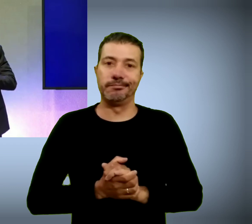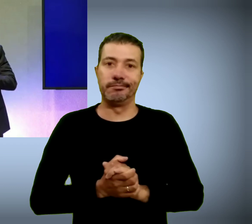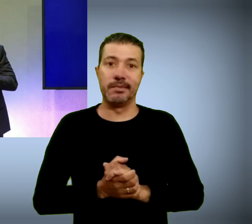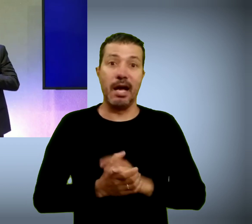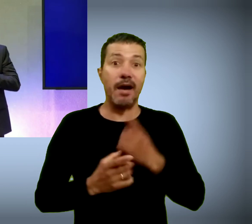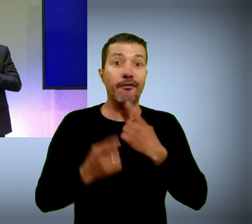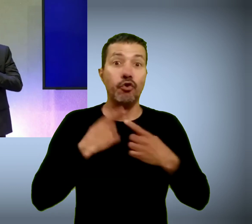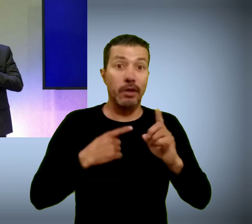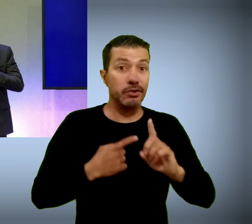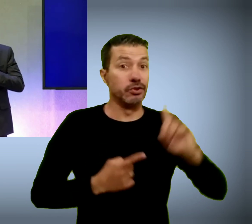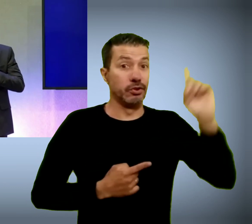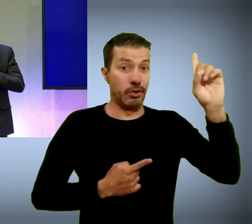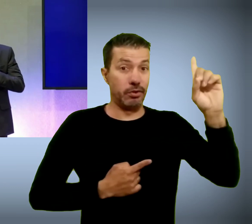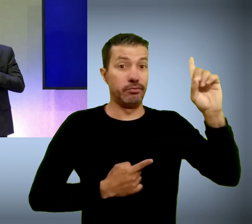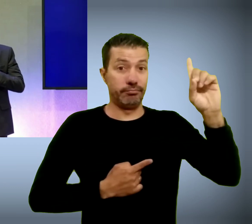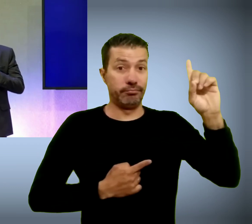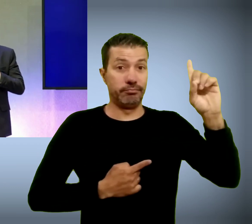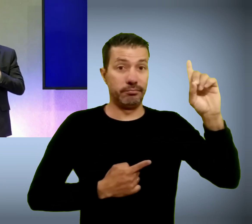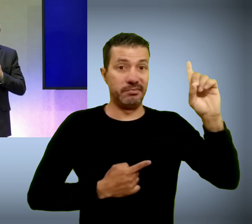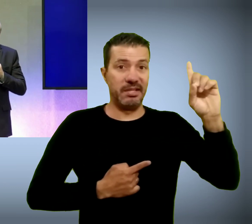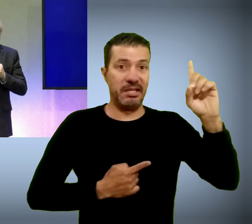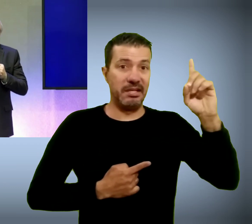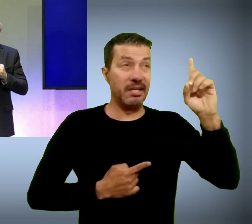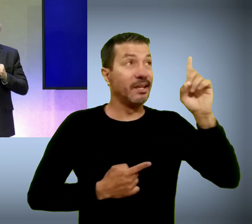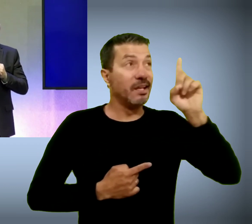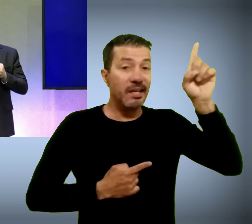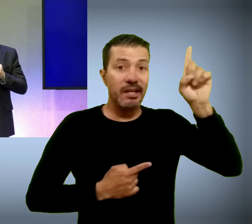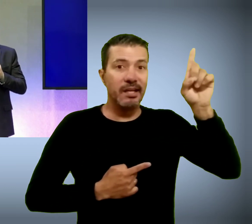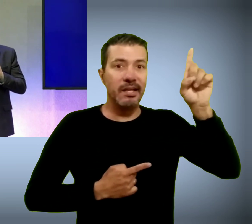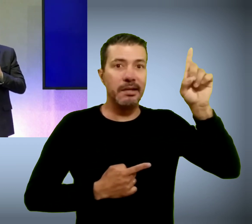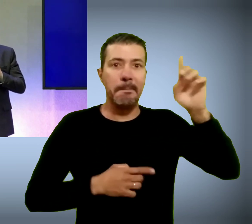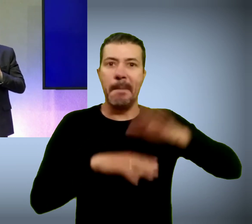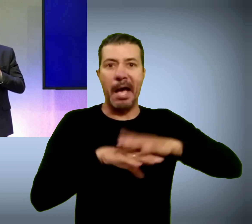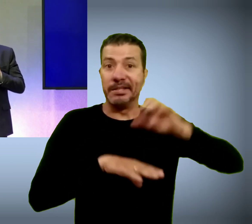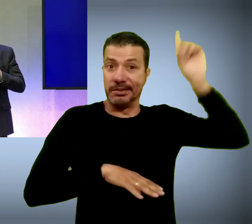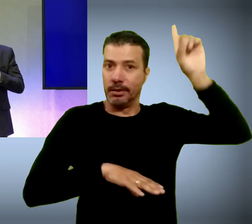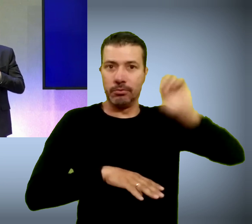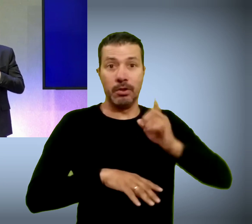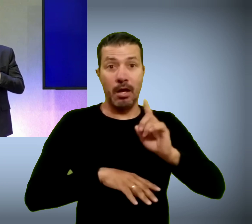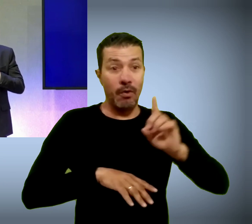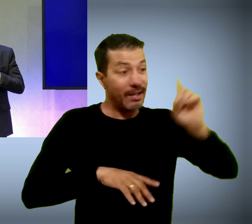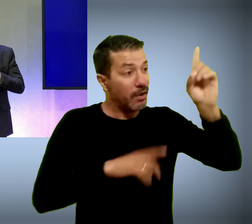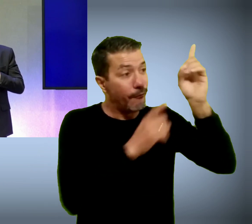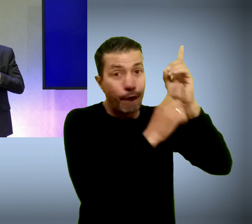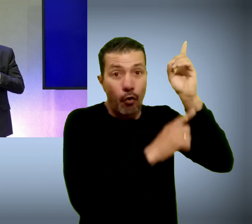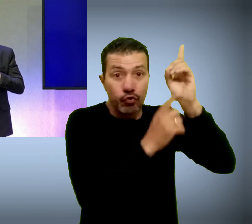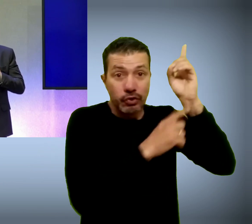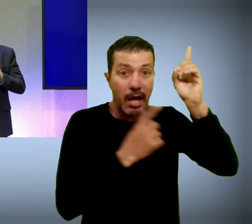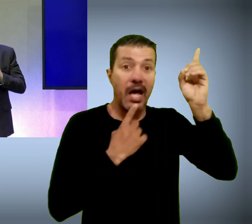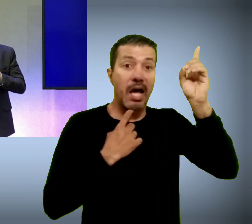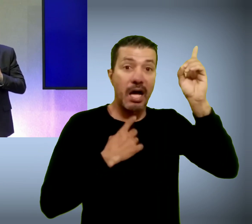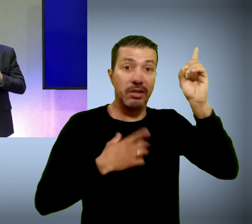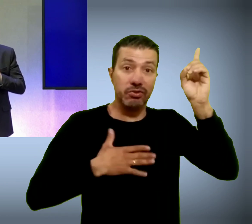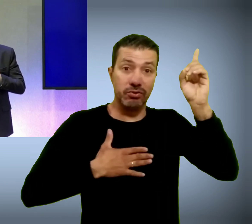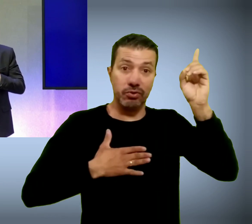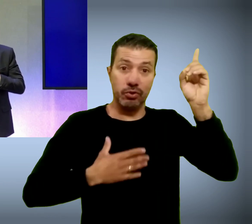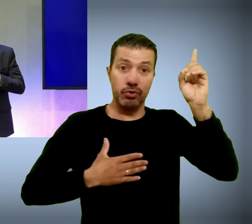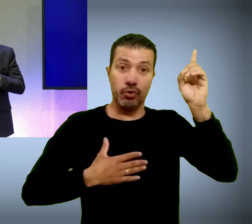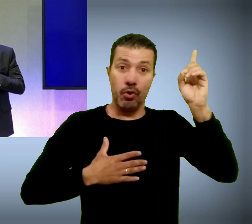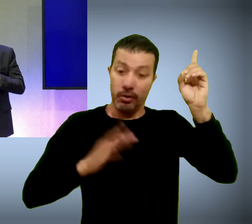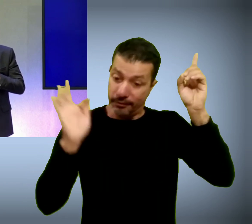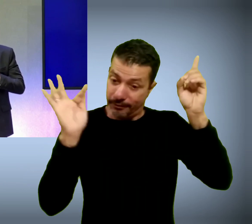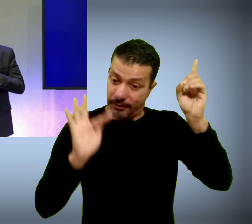A vontade de Deus não é para que Ele seja mais Deus. A vontade de Deus na nossa vida é para que nós